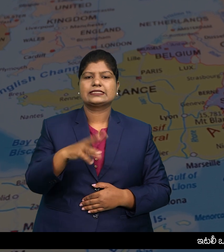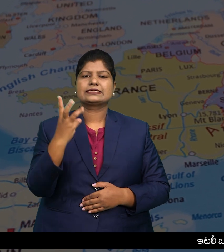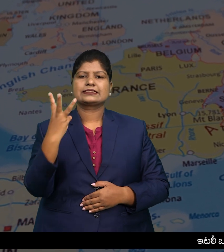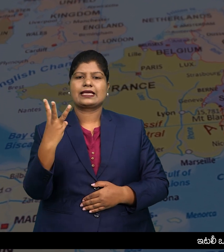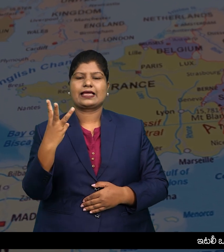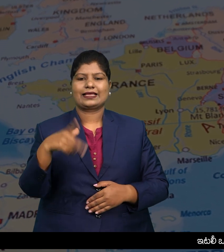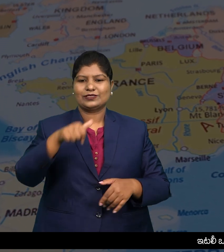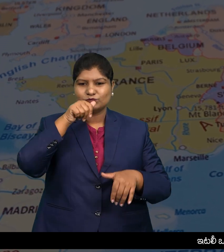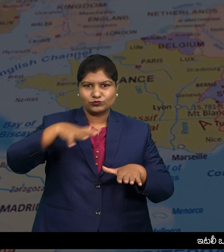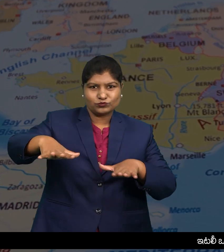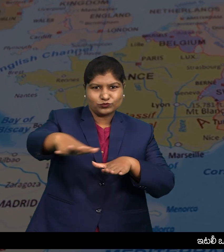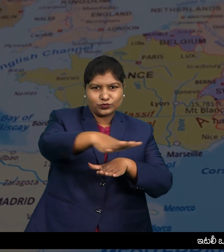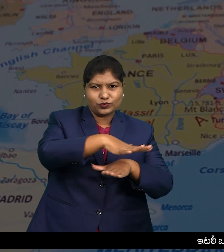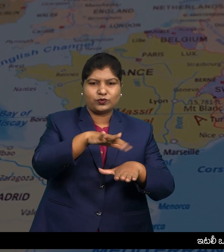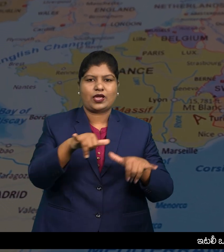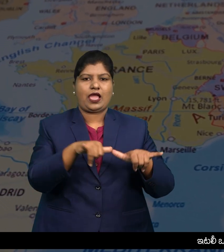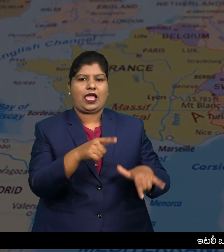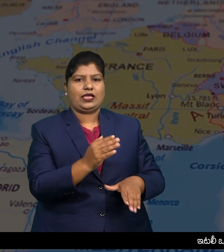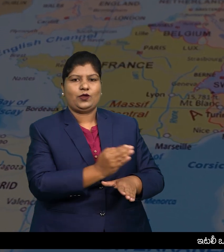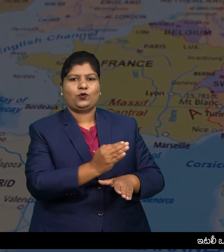ఇటలీ ఒక ద్వీపకల్పంగా ఉన్నది.